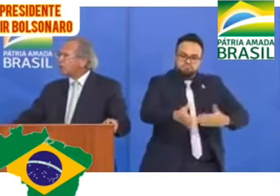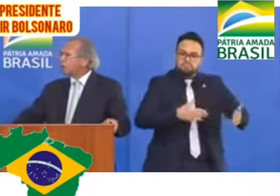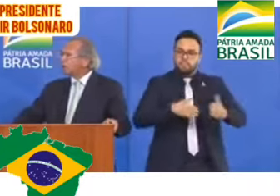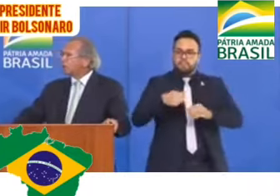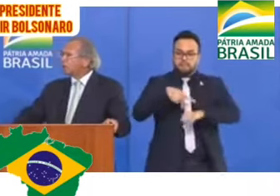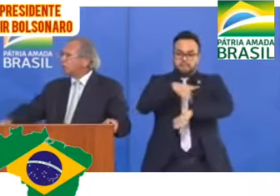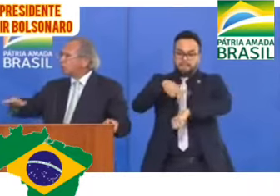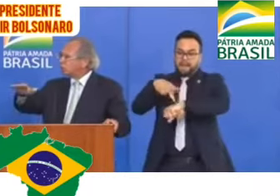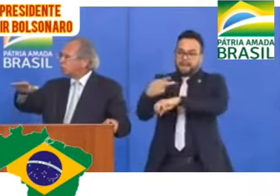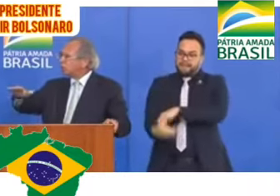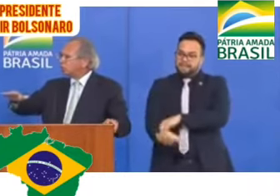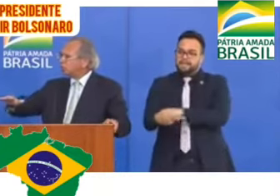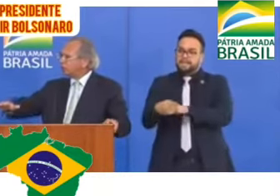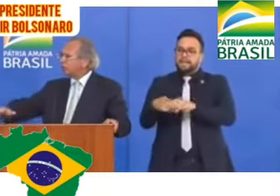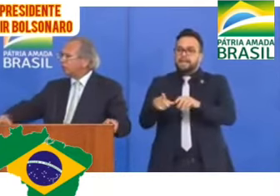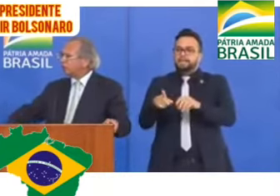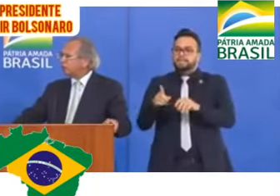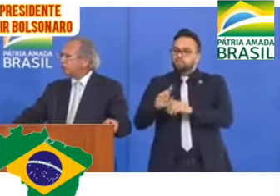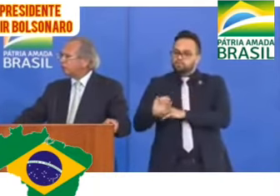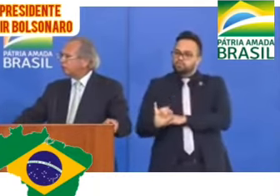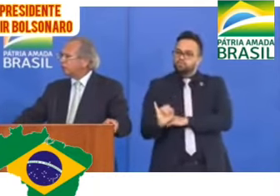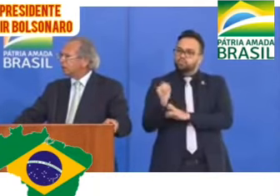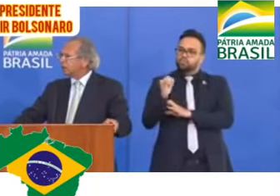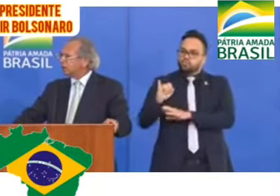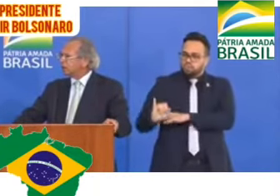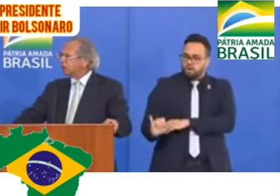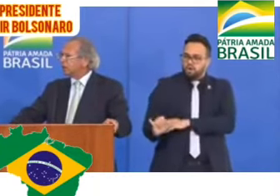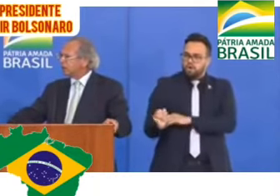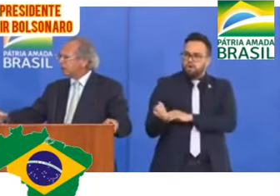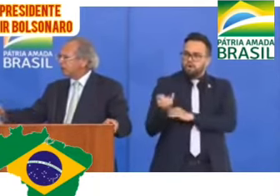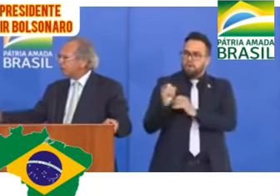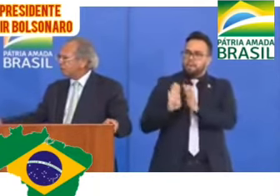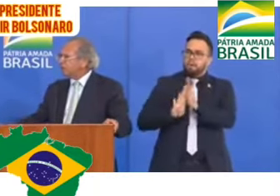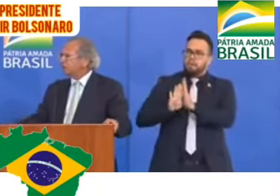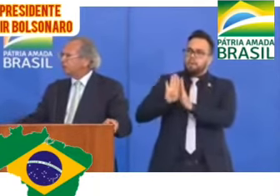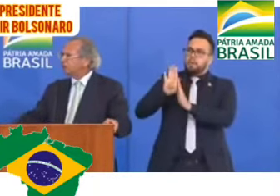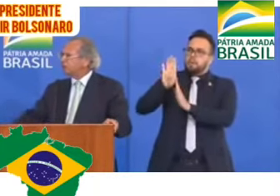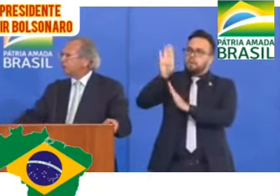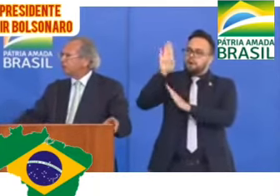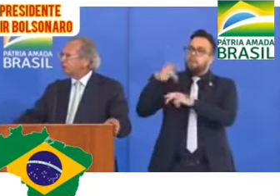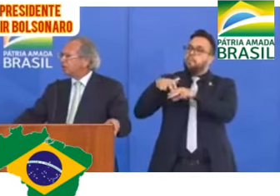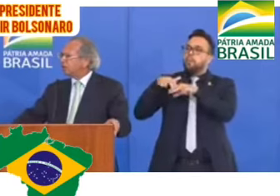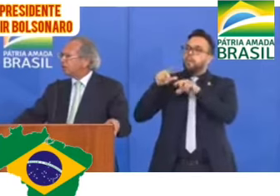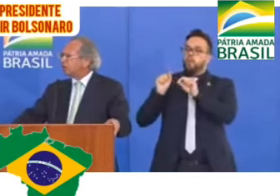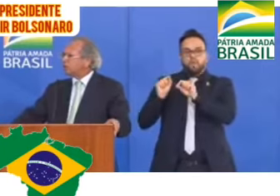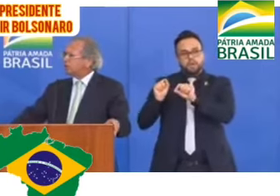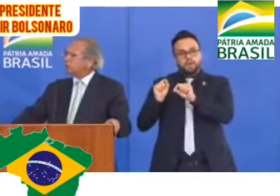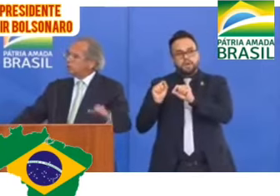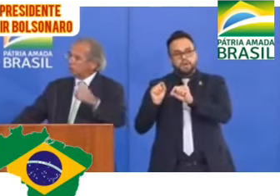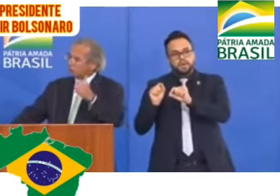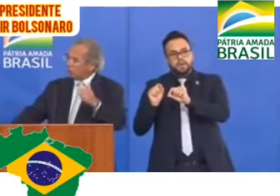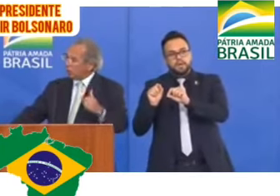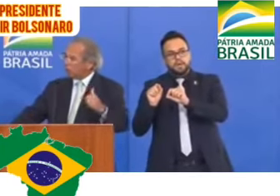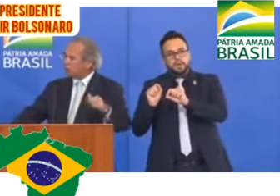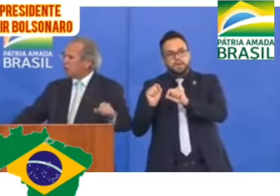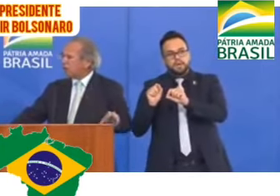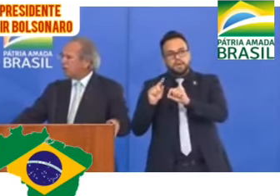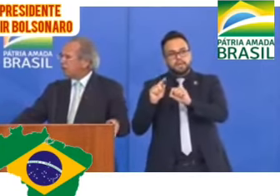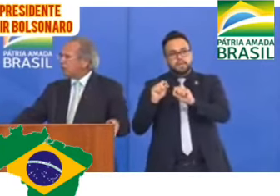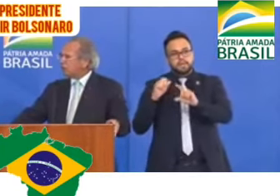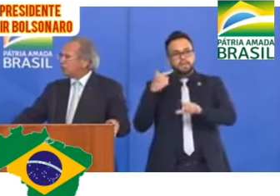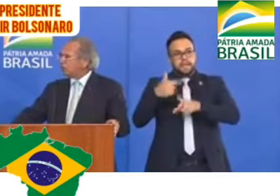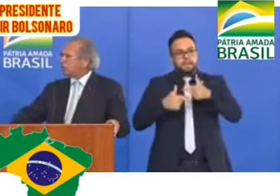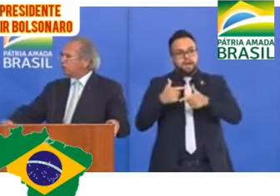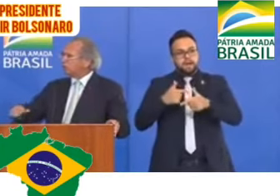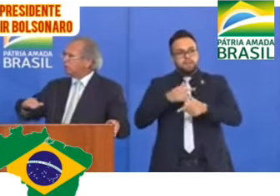como os juros continuavam descendo, graças a esse trabalho de austeridade fiscal que nós tínhamos feito no ano